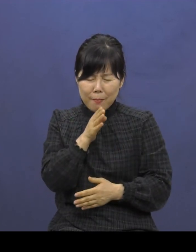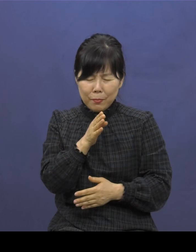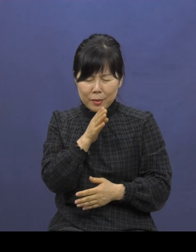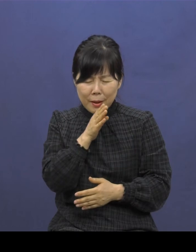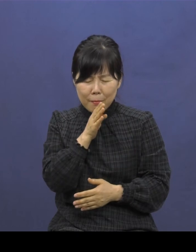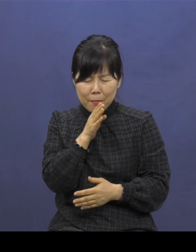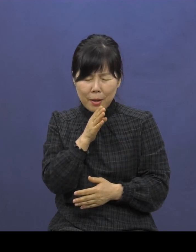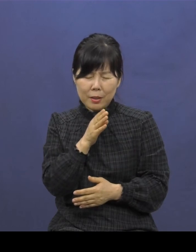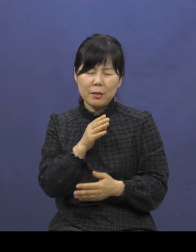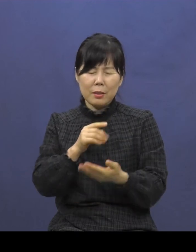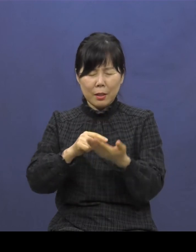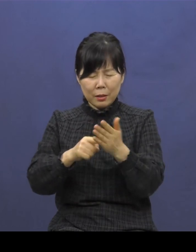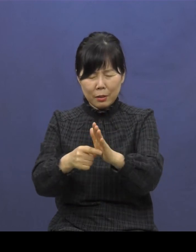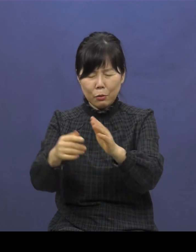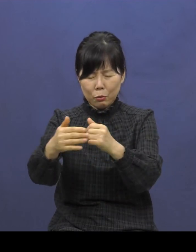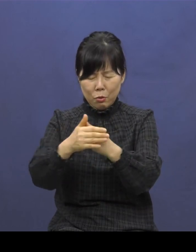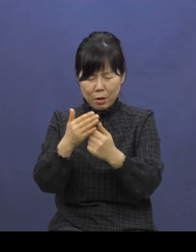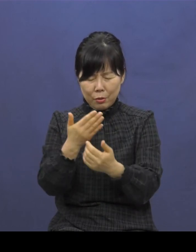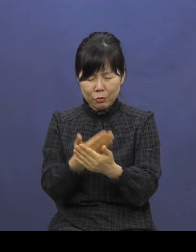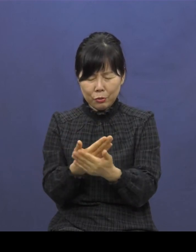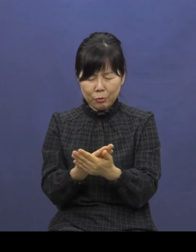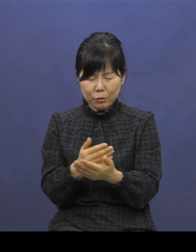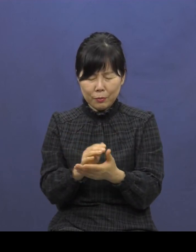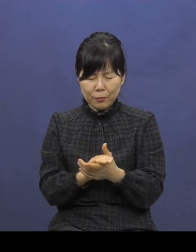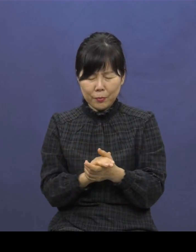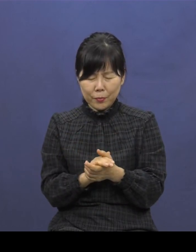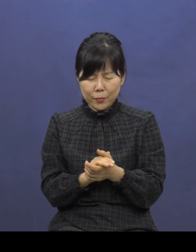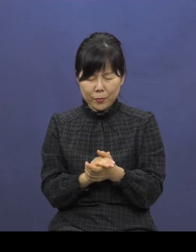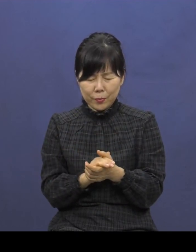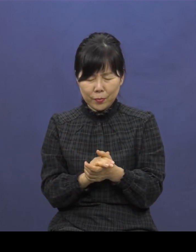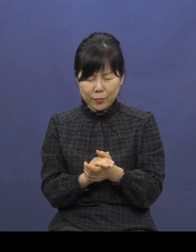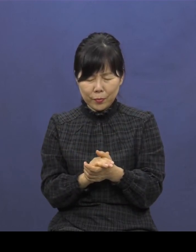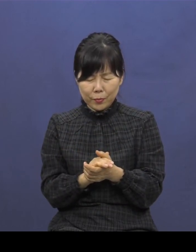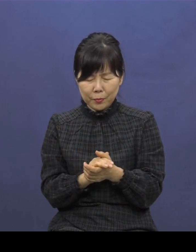도와주시고 참된 것들이 일어나는 역사가 있게 하여 주시옵소서.